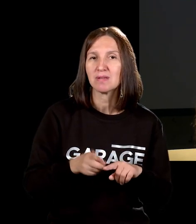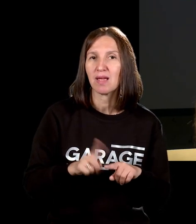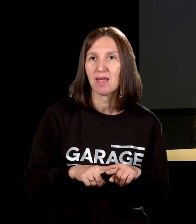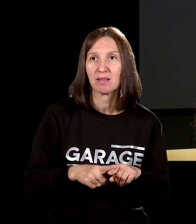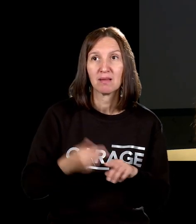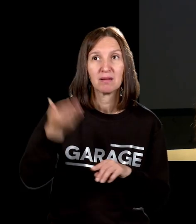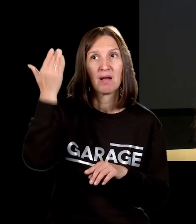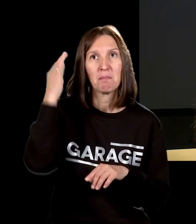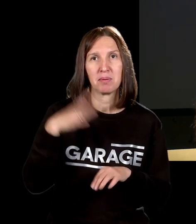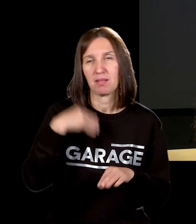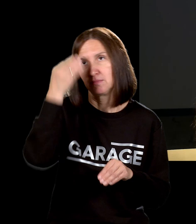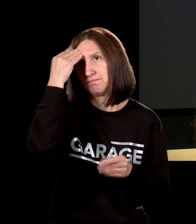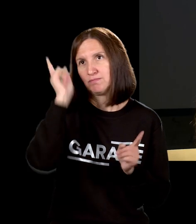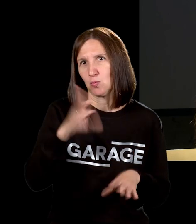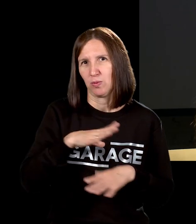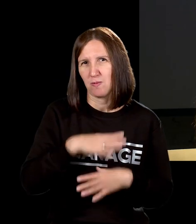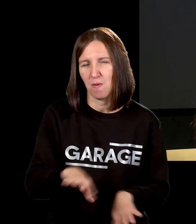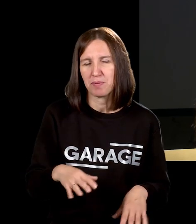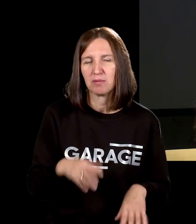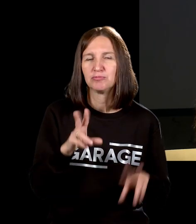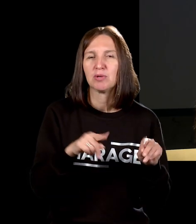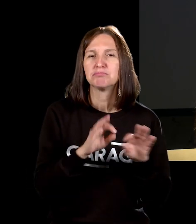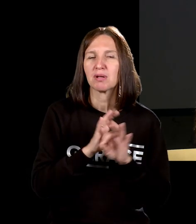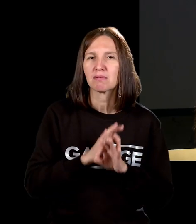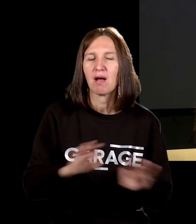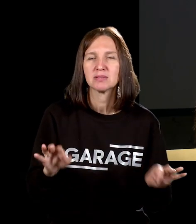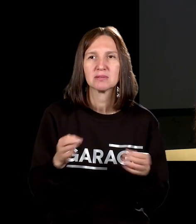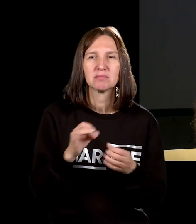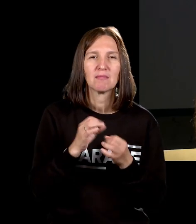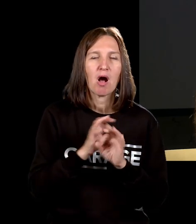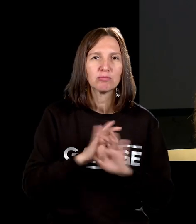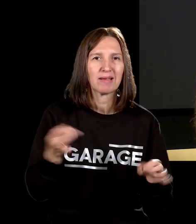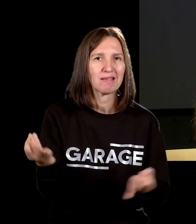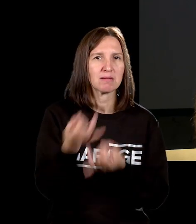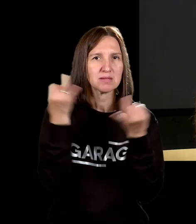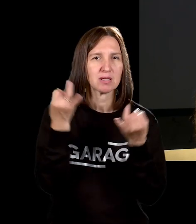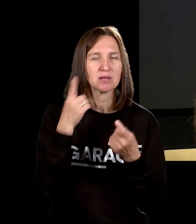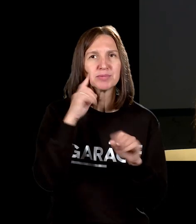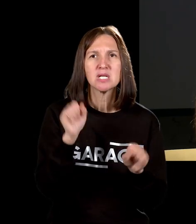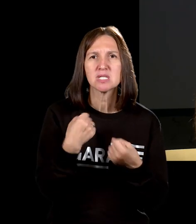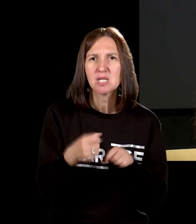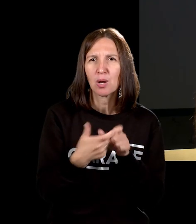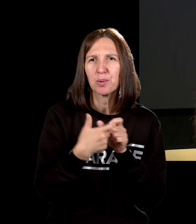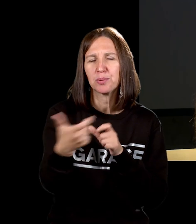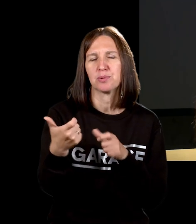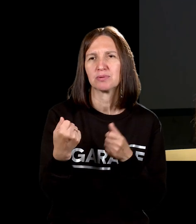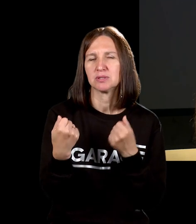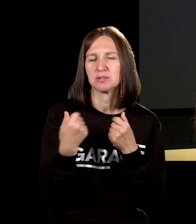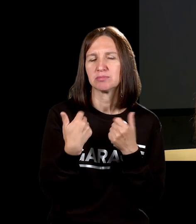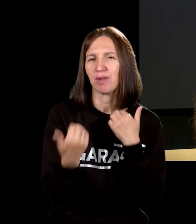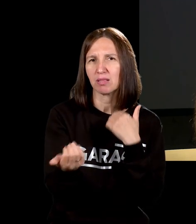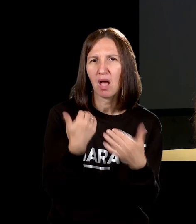когда-то было утопией. Это была прекрасная демократическая идея. Скоростей, дорог, ярких